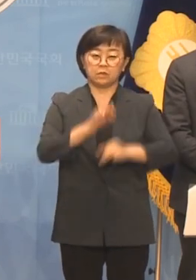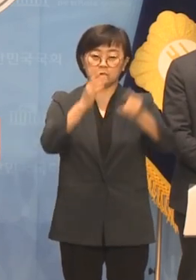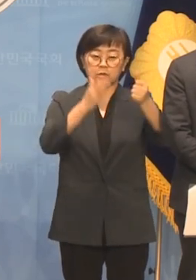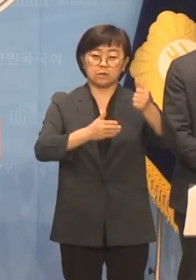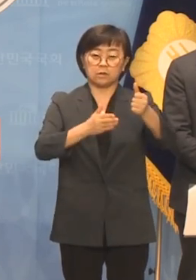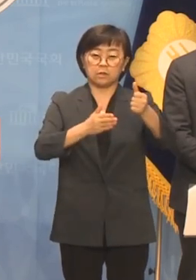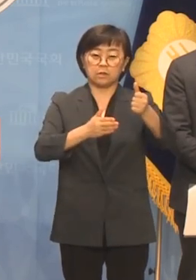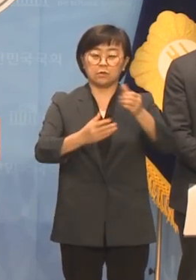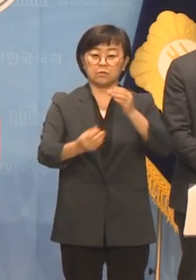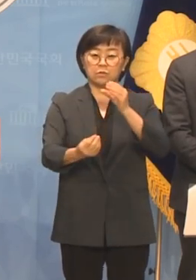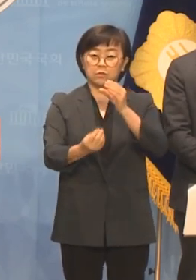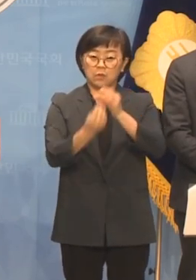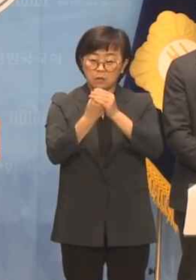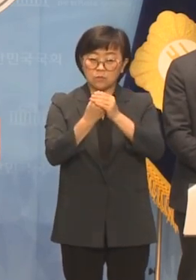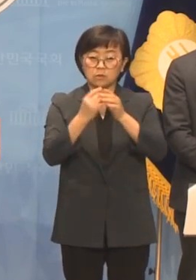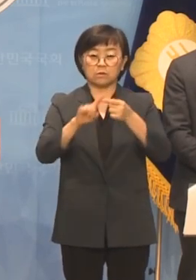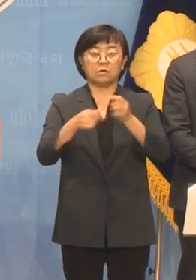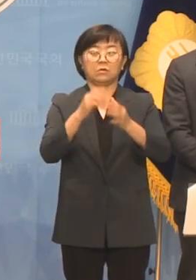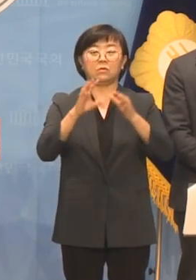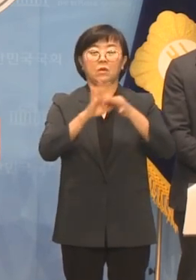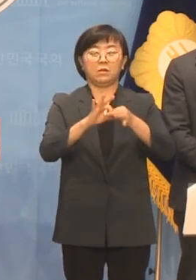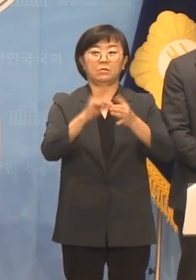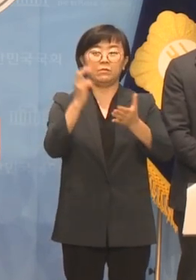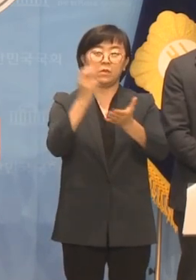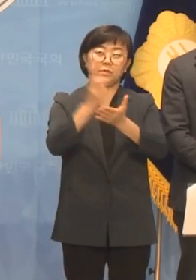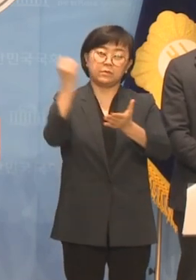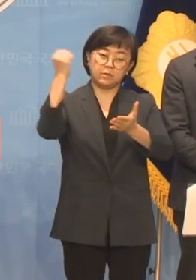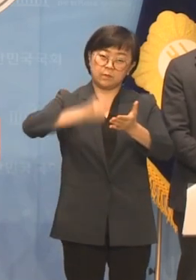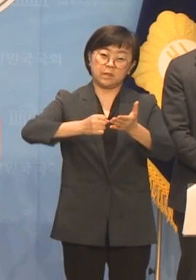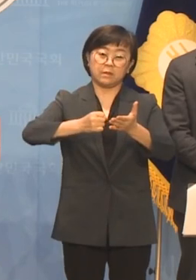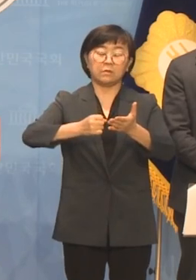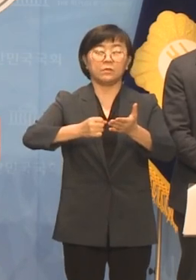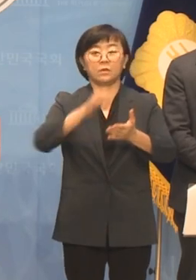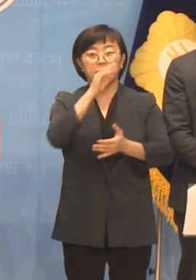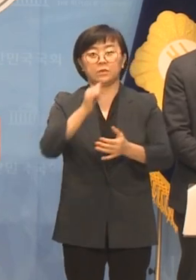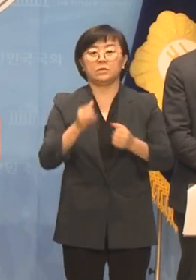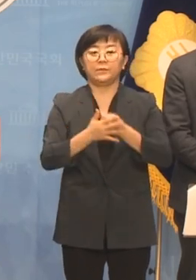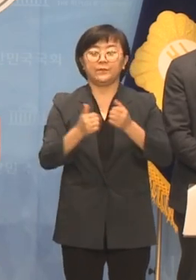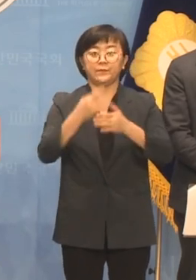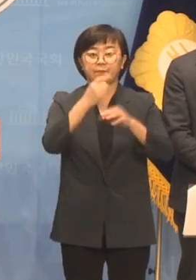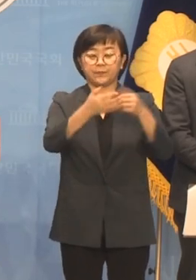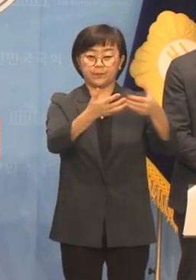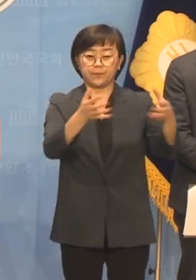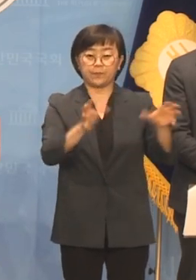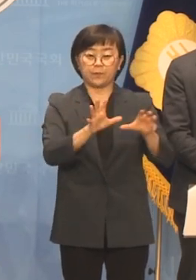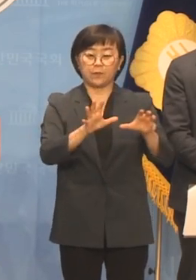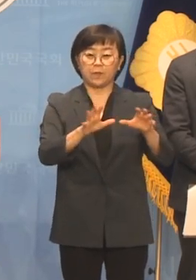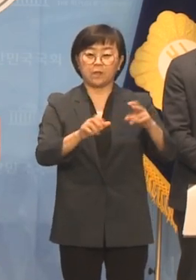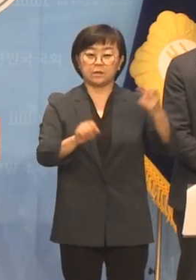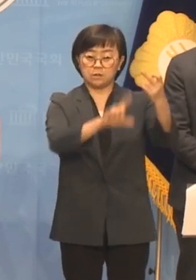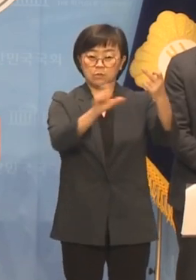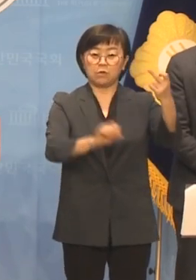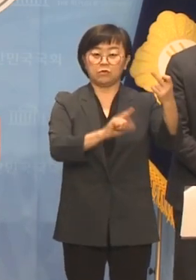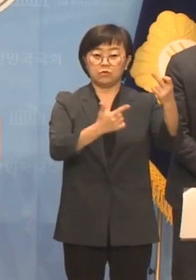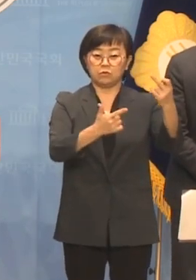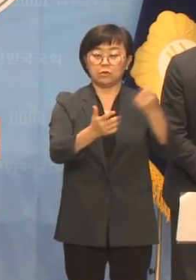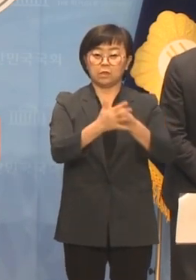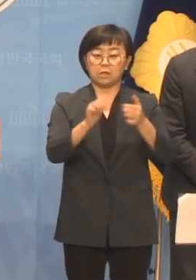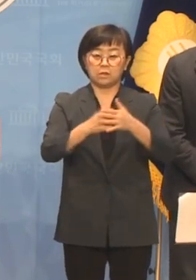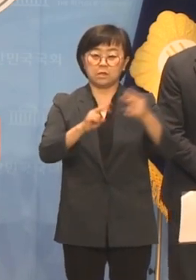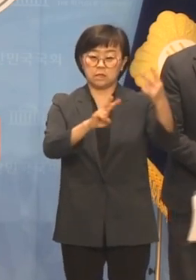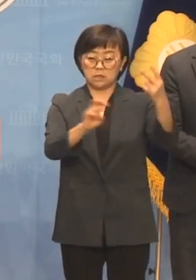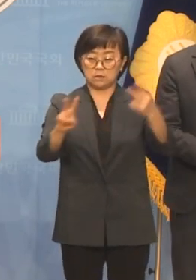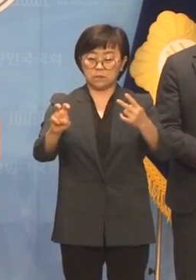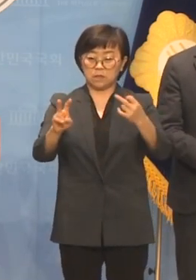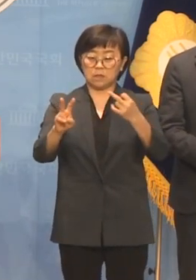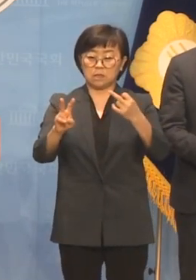등 수수의 금지에 관한 법률 위반 혐의도 있습니다. 더불어민주당은 지난 12월 6일, 12월